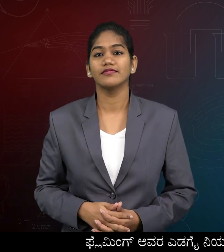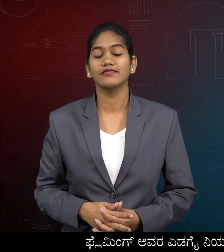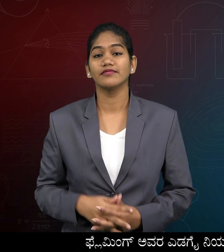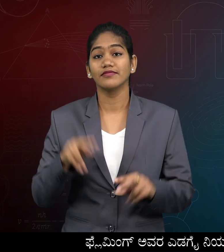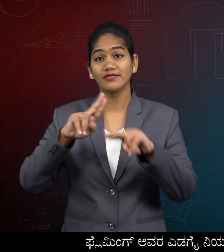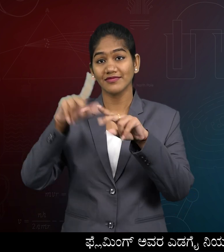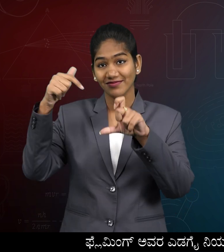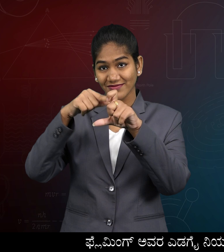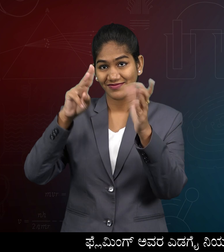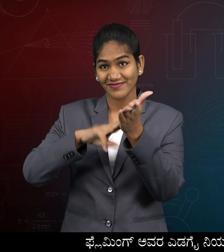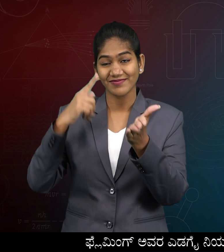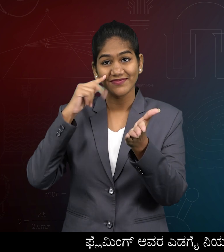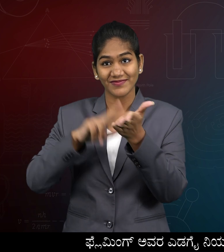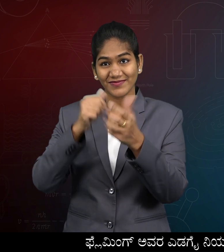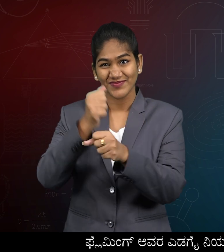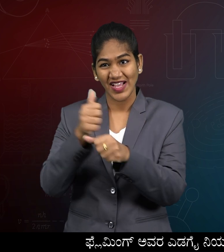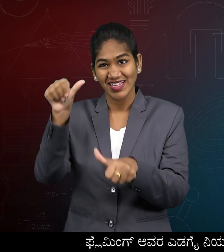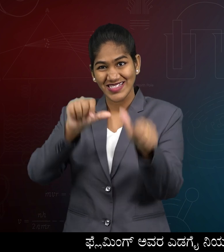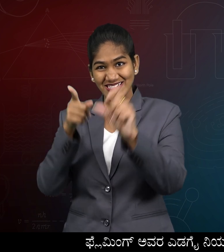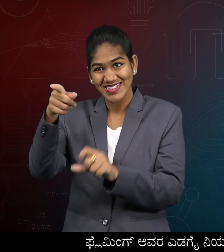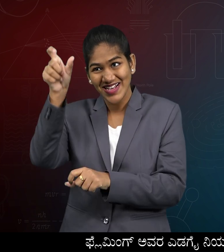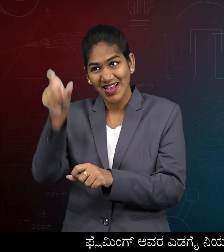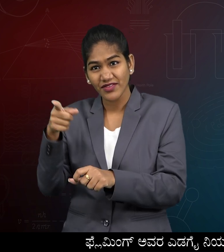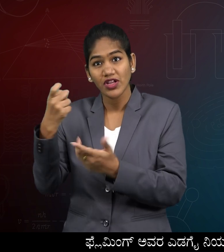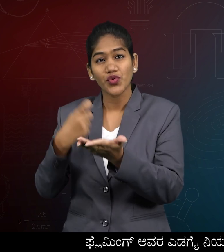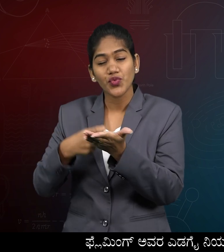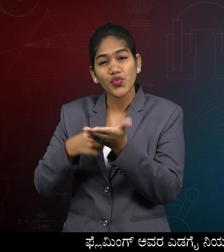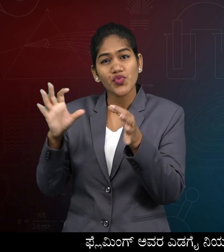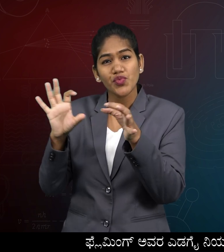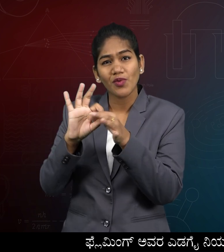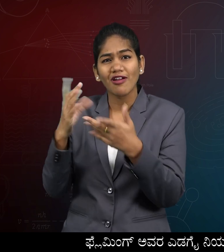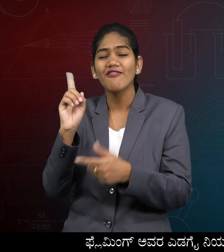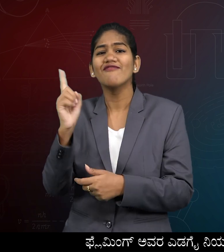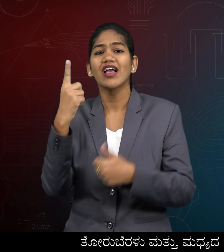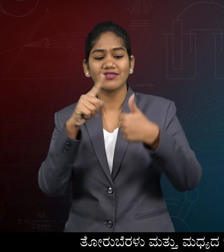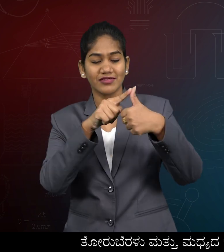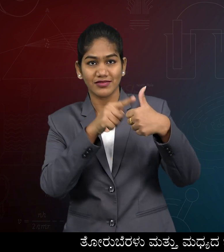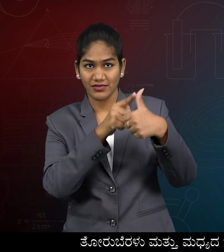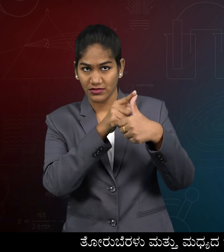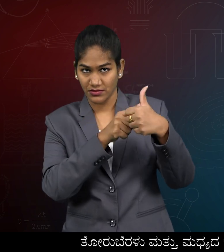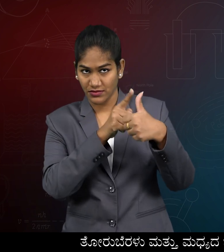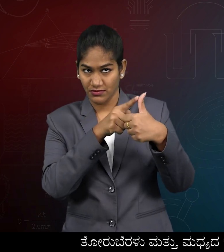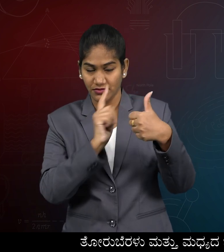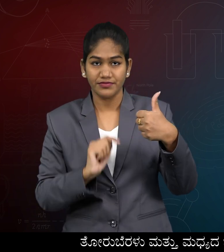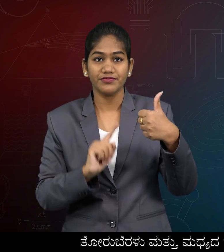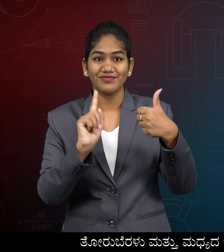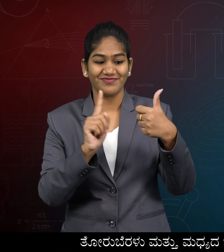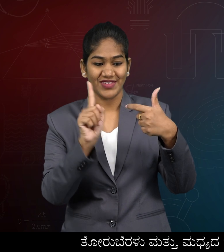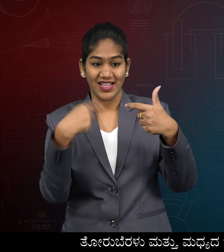ಫ್ಲೆಮಿಂಗ್ ಅವರ ಎಡಗೈ ನಿಯಮದ ಪ್ರಕಾರ ನಿಮ್ಮ ಎಡಗೈಯ ಹೆಬ್ಬೆರಳು, ತೋರು ಬೆರಳು ಮತ್ತು ಮಧ್ಯದ